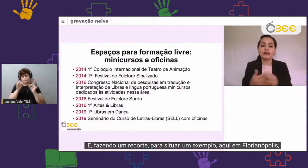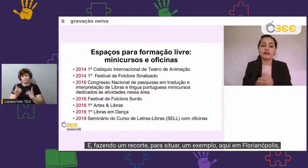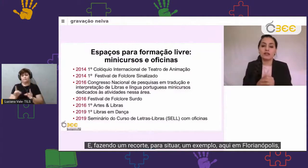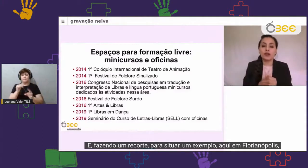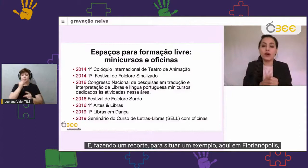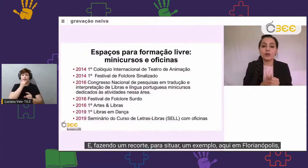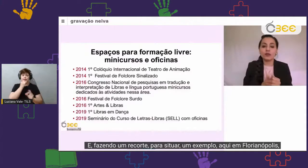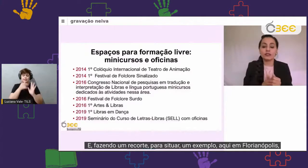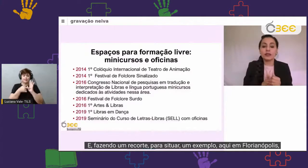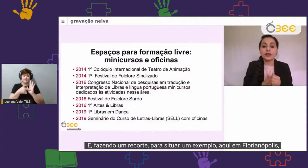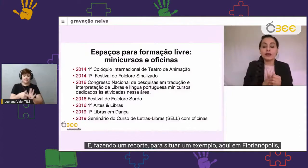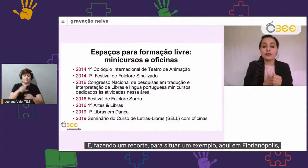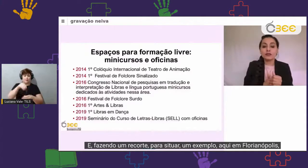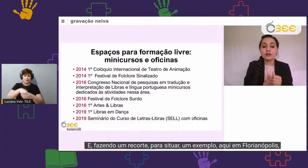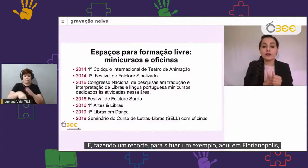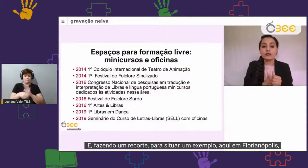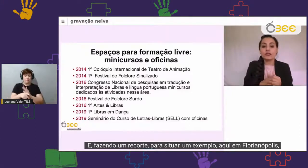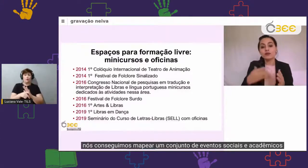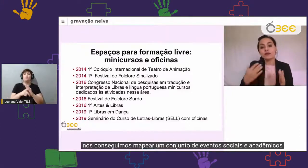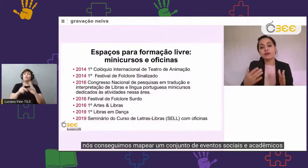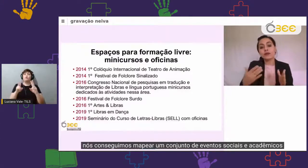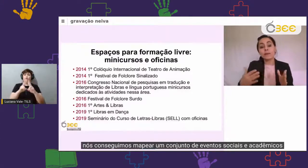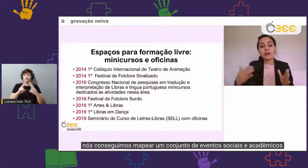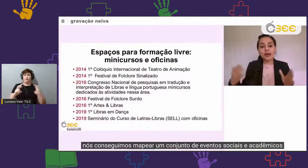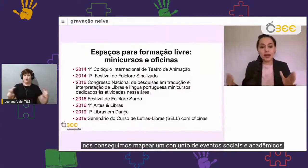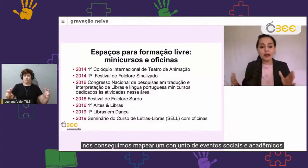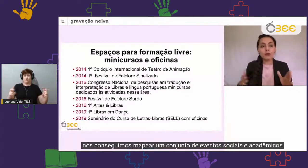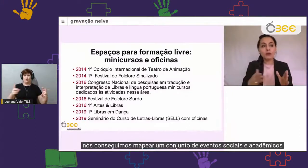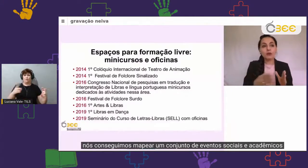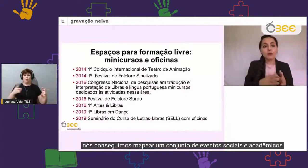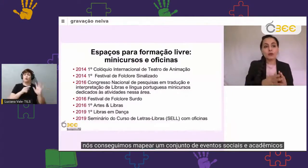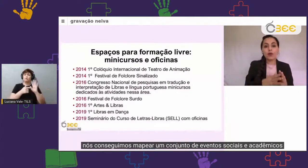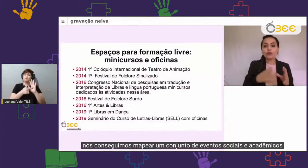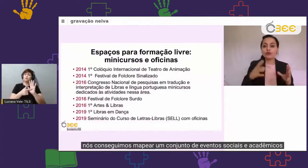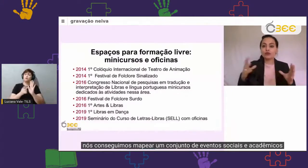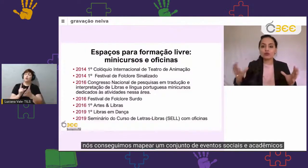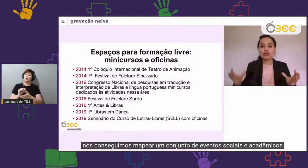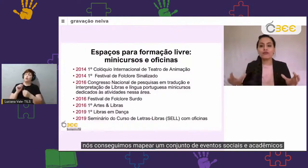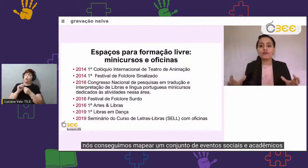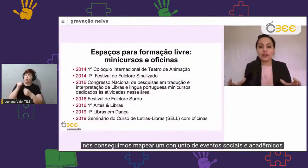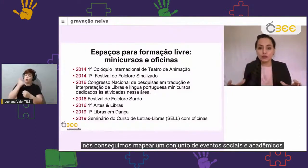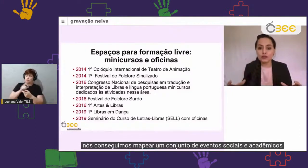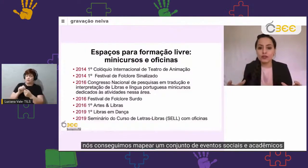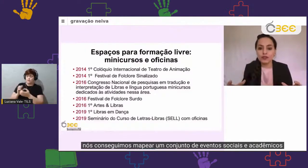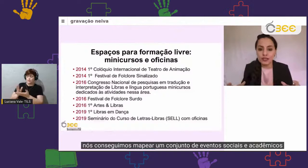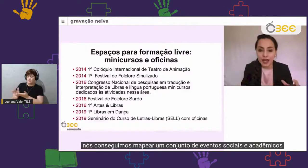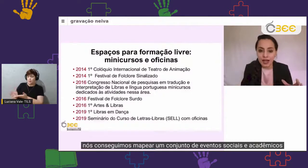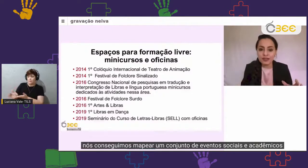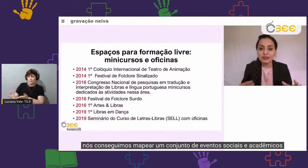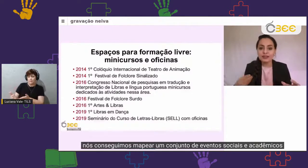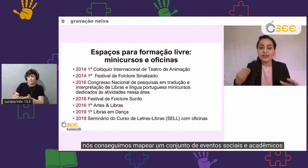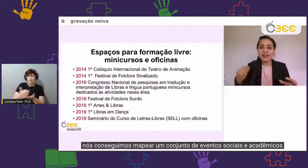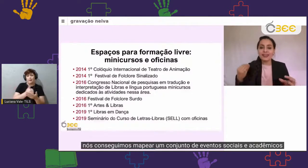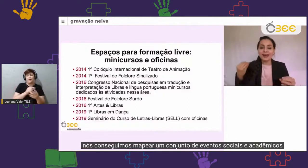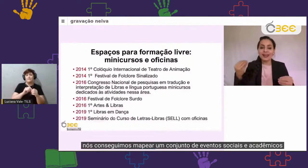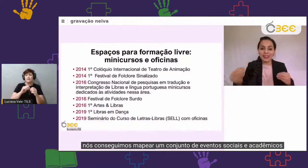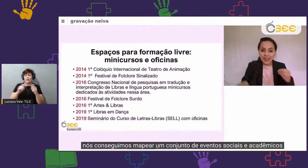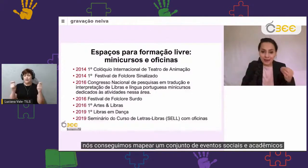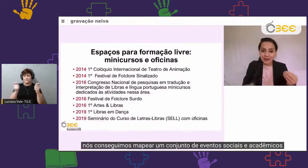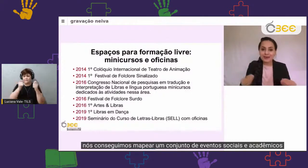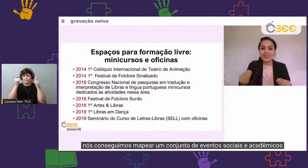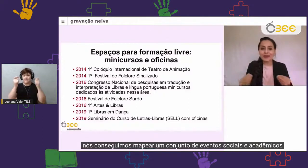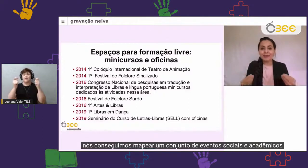exemplo, aqui em Florianópolis, nós conseguimos mapear um conjunto de eventos sociais